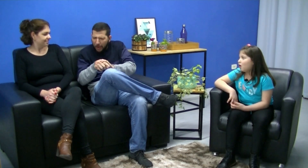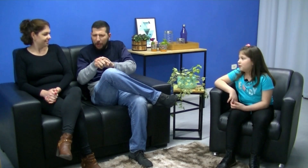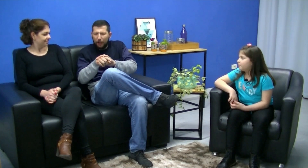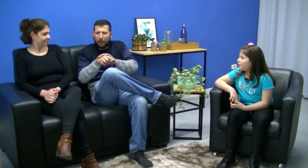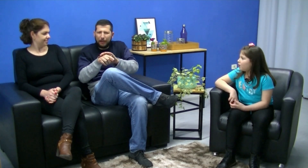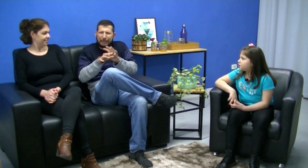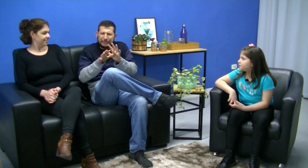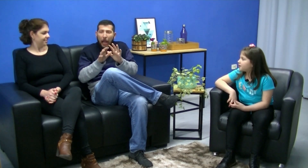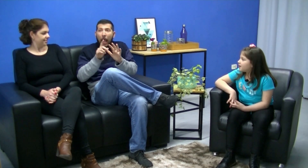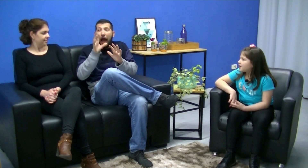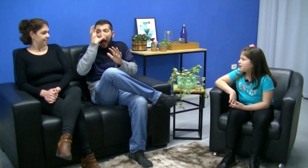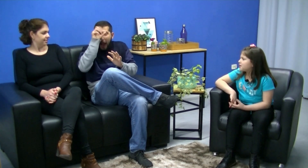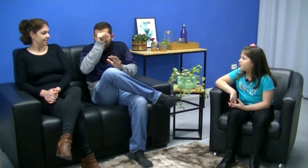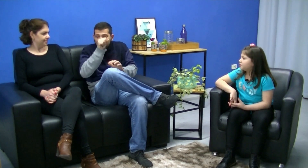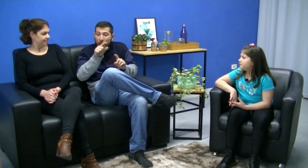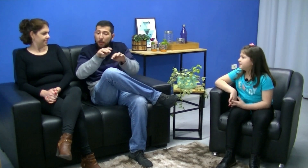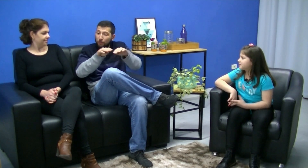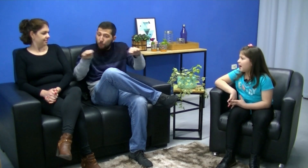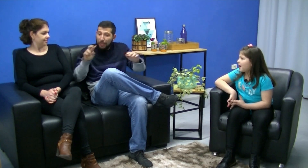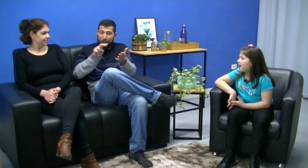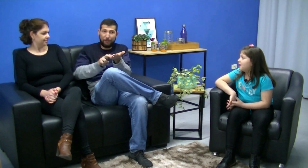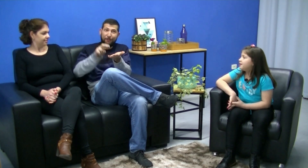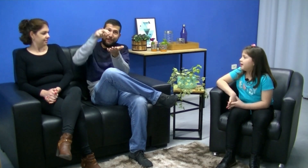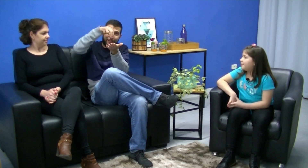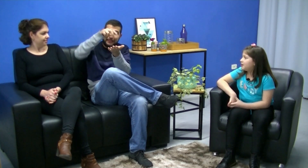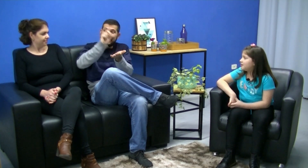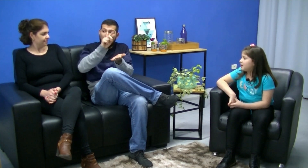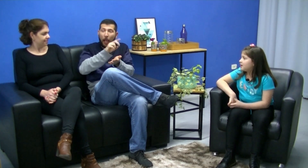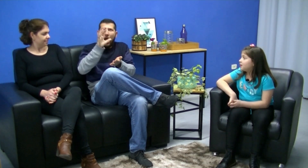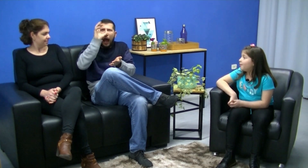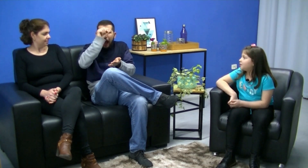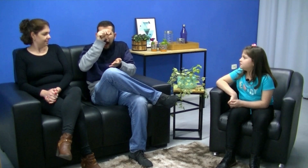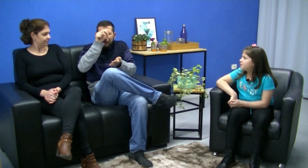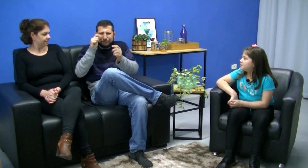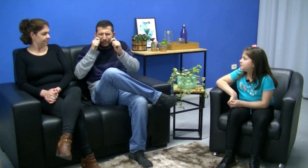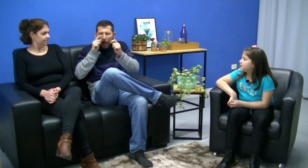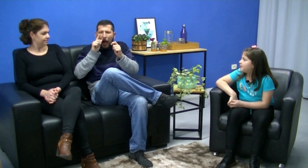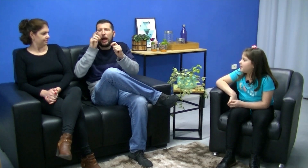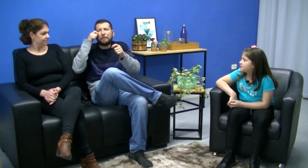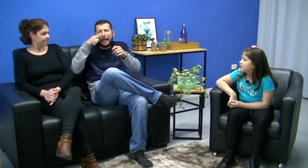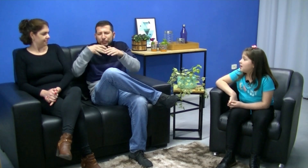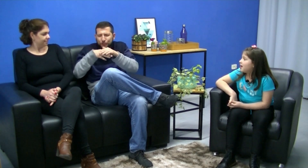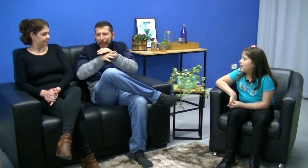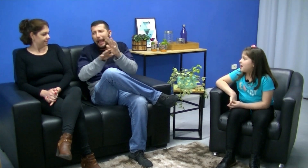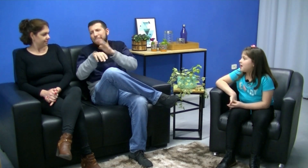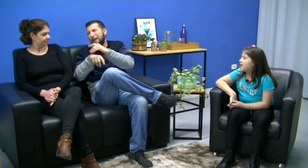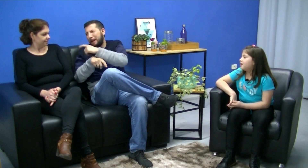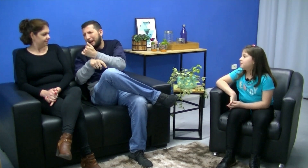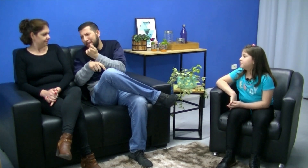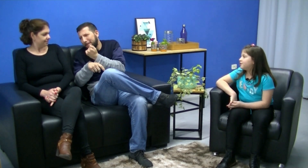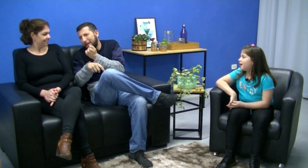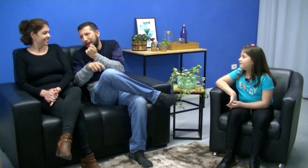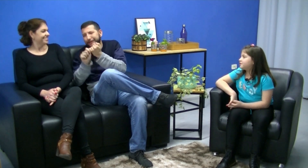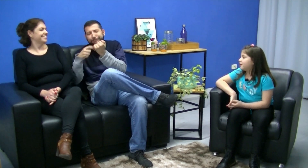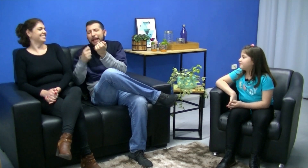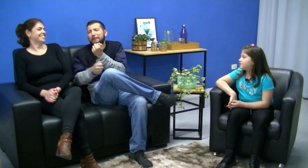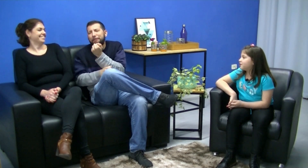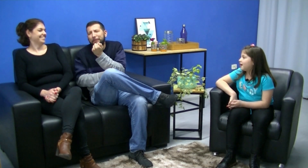não pode morder, não pode beliscar, tem que aprender, não pode subir em cima da mesa. Ela chorava.